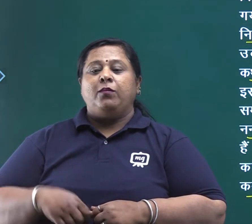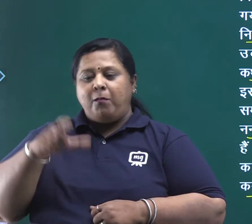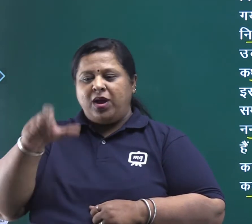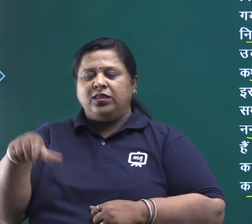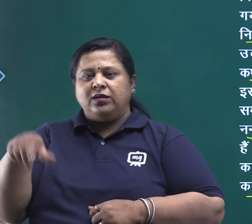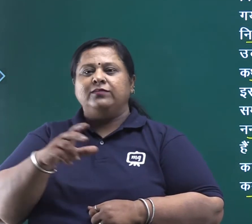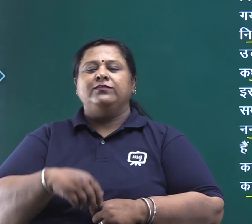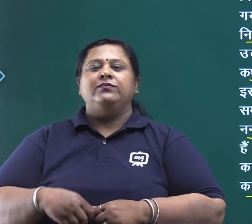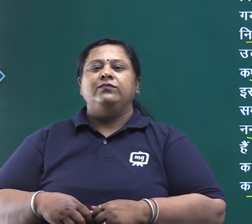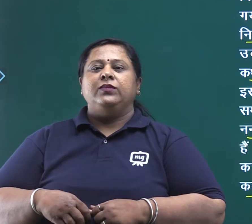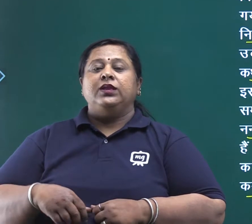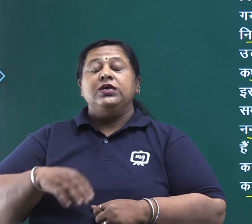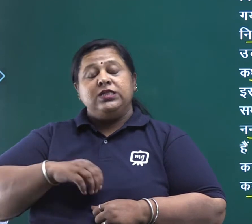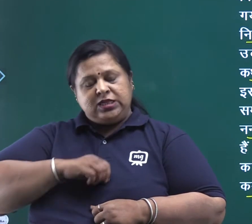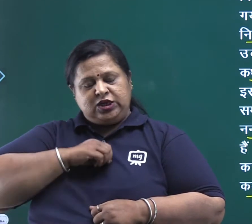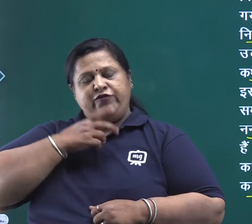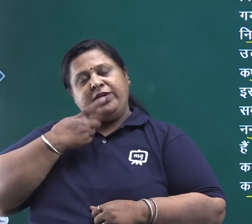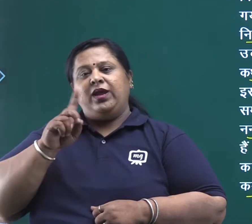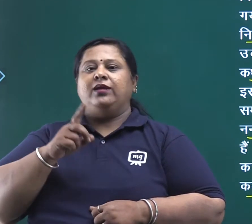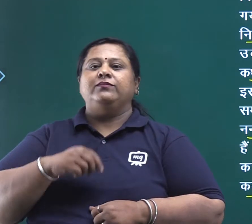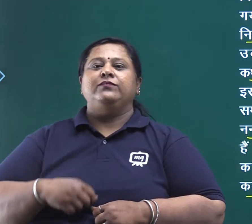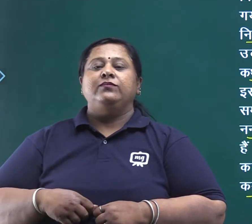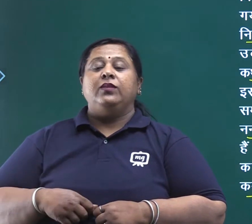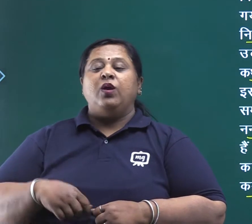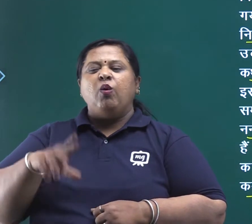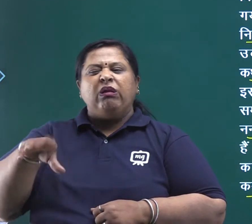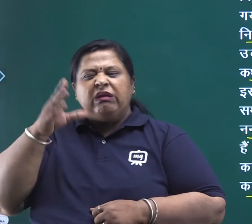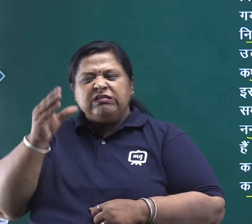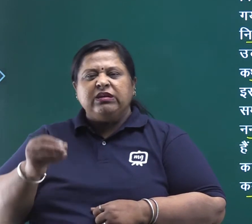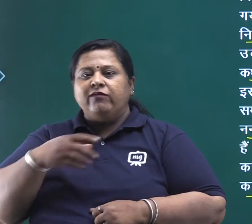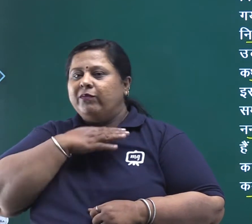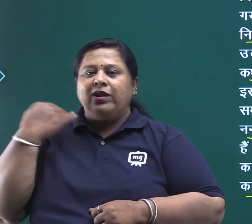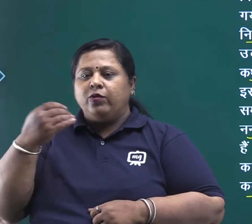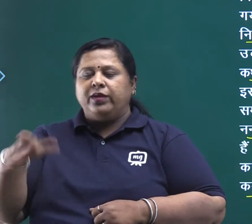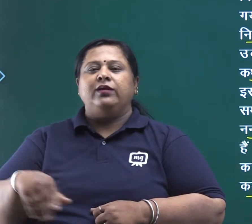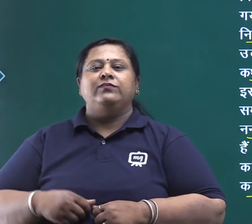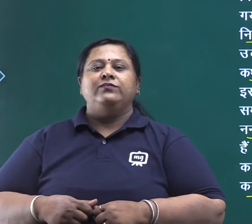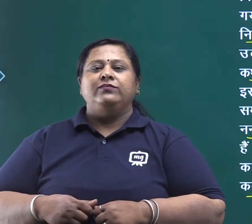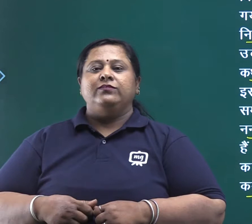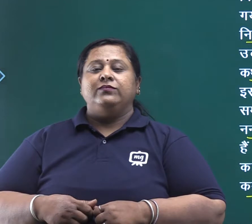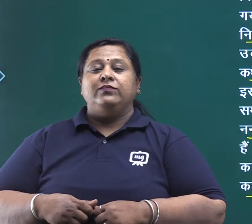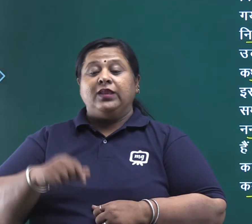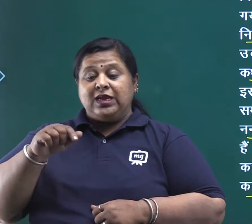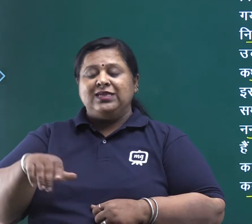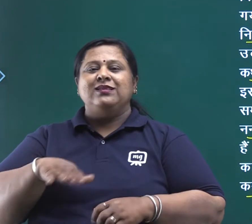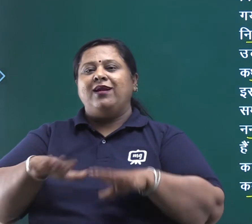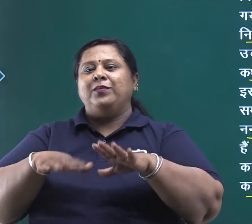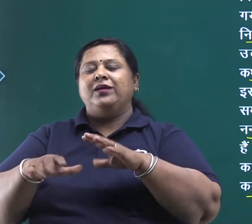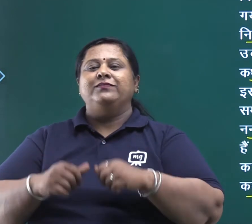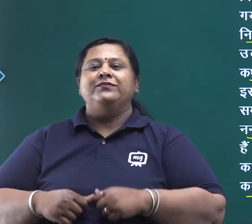पात्र सजीव भी हैं और निर्जीव भी हैं, तथा इस नाटक